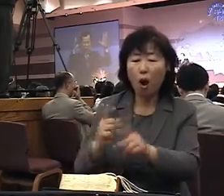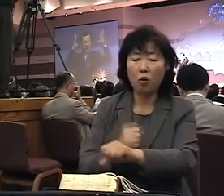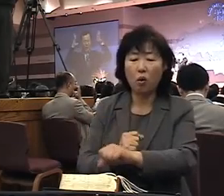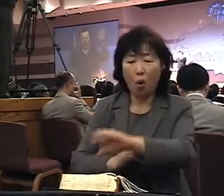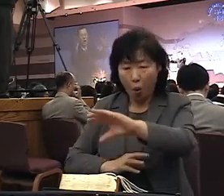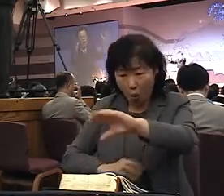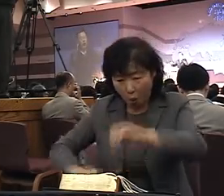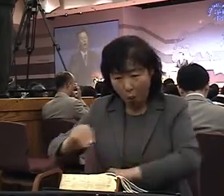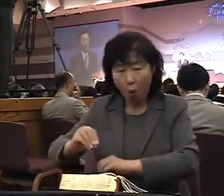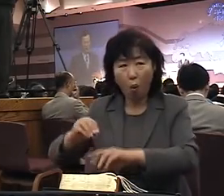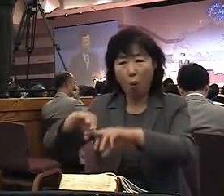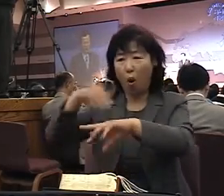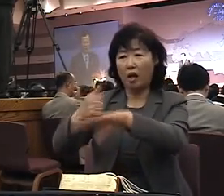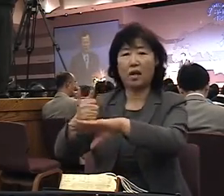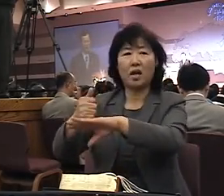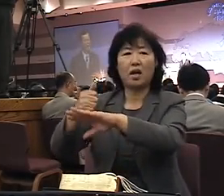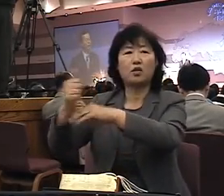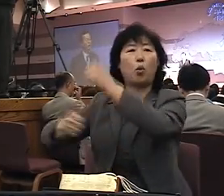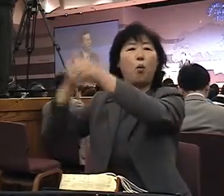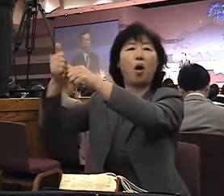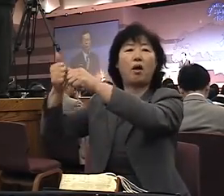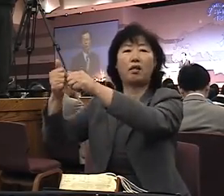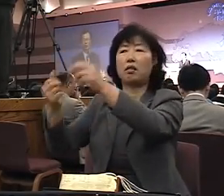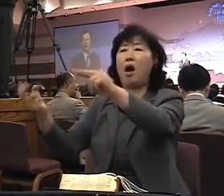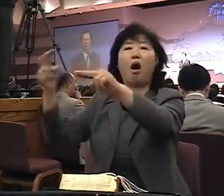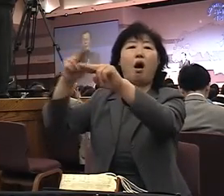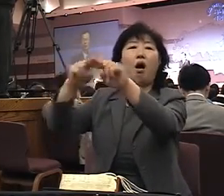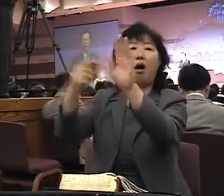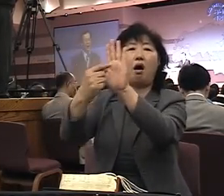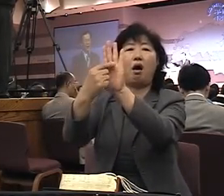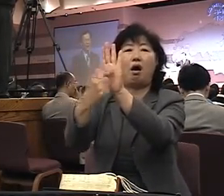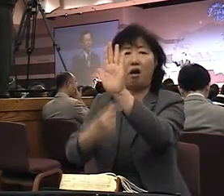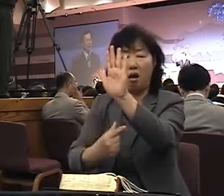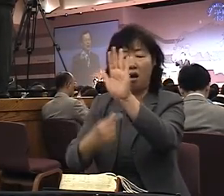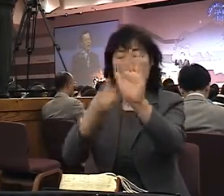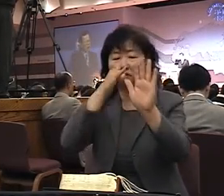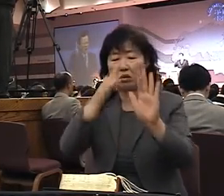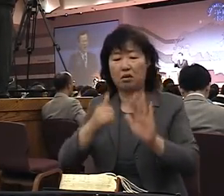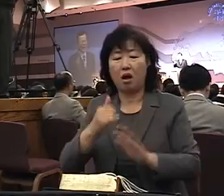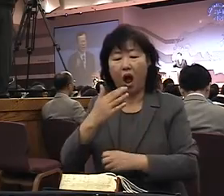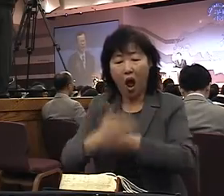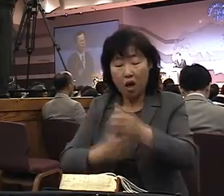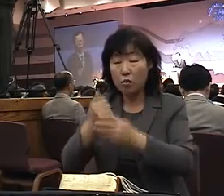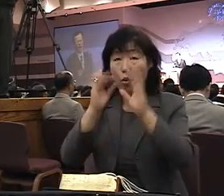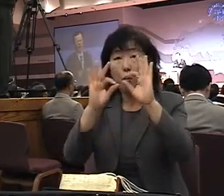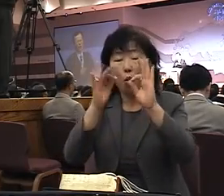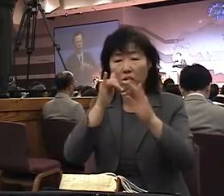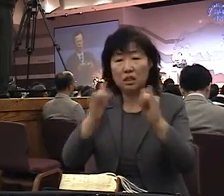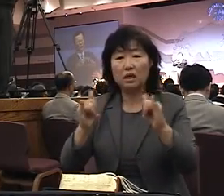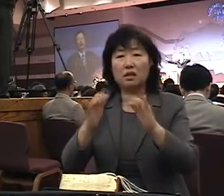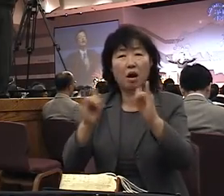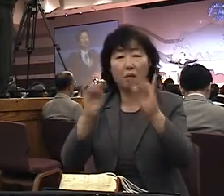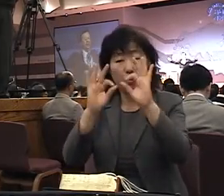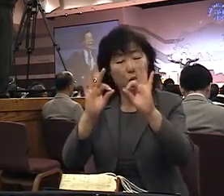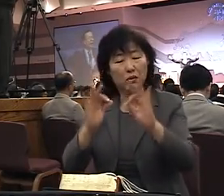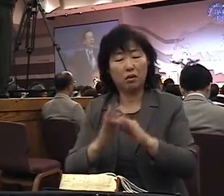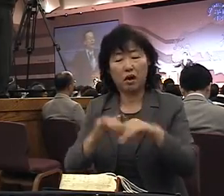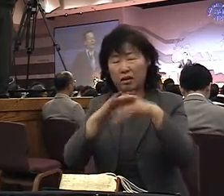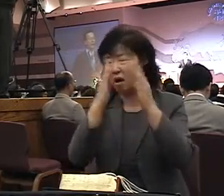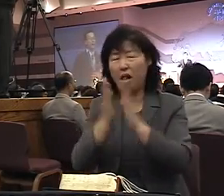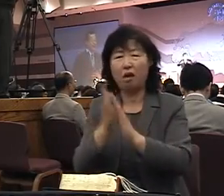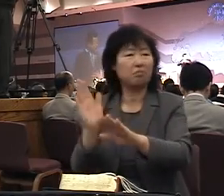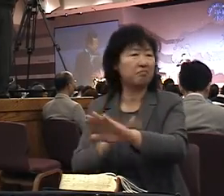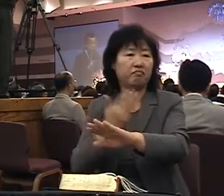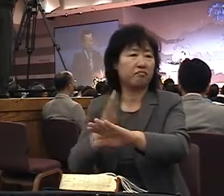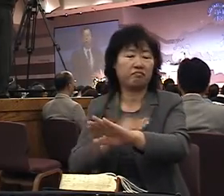왕의 족보에 딱 올려놓는 하나님의 모습을 볼 수 있잖아요. 하나님께서는 인간들 보기에는 구속 다 들렀다, 다